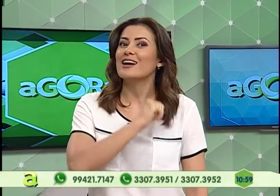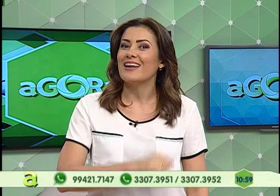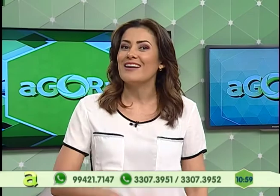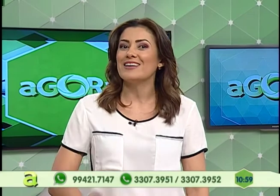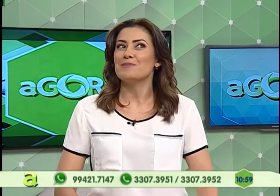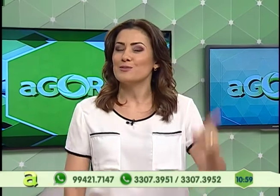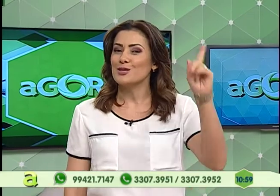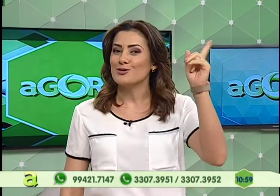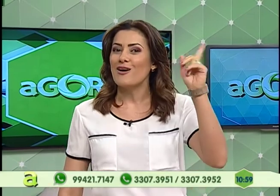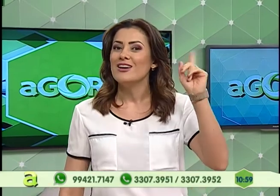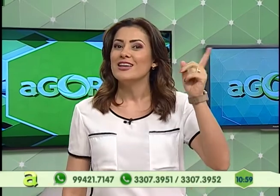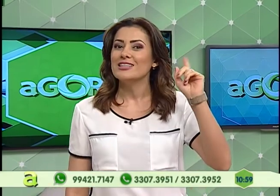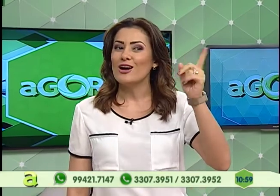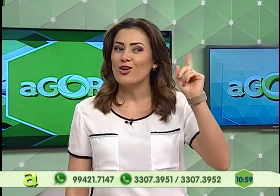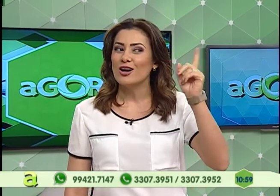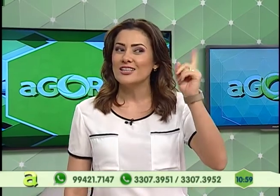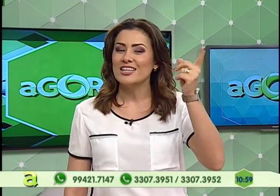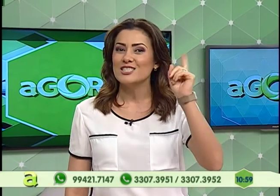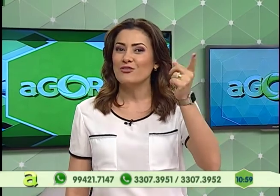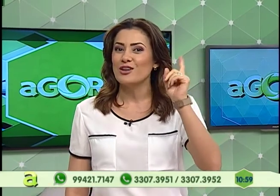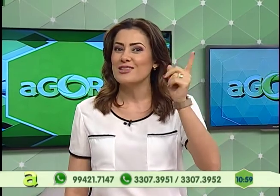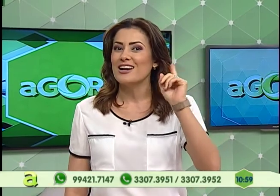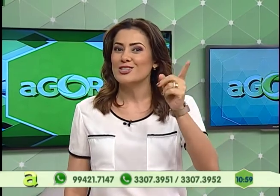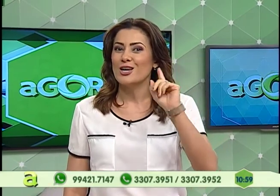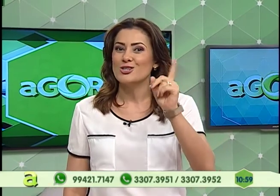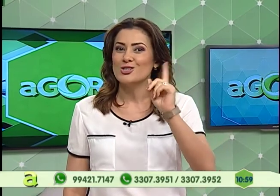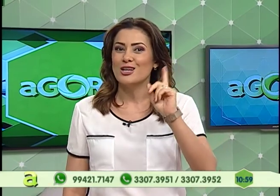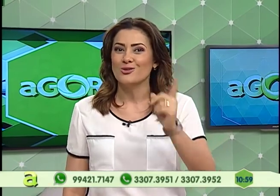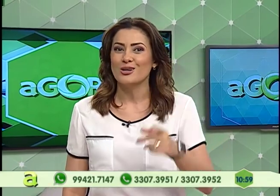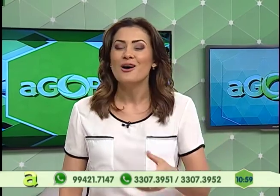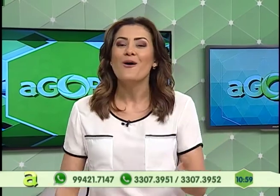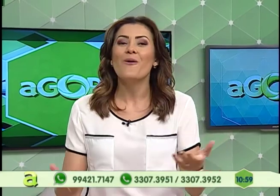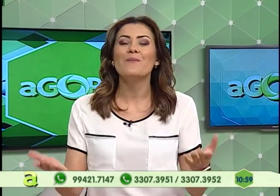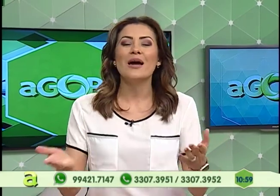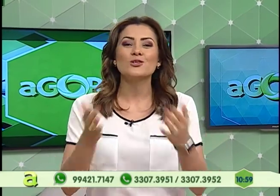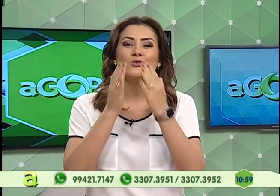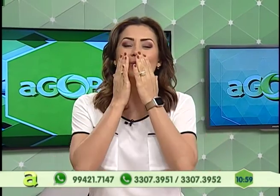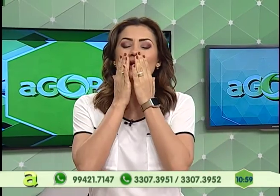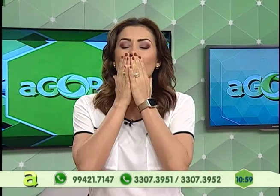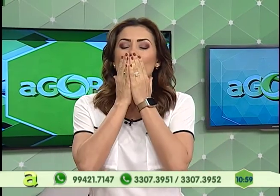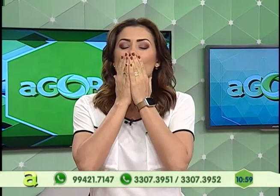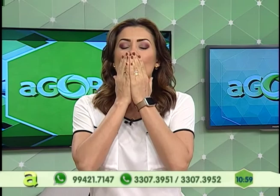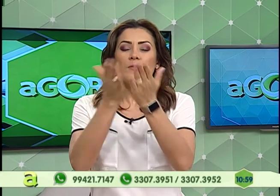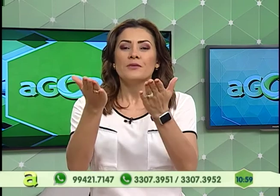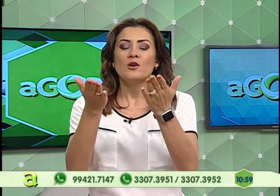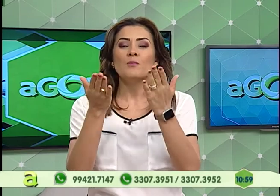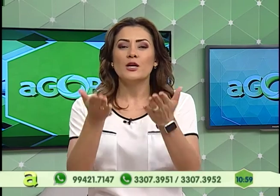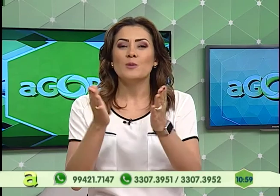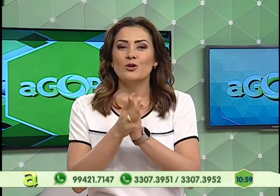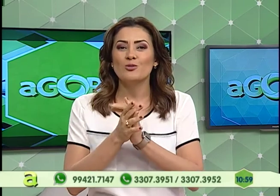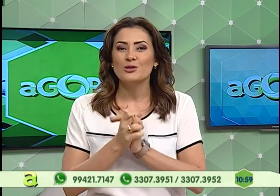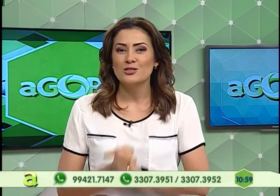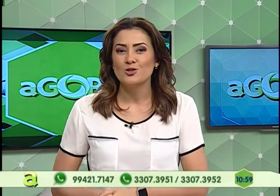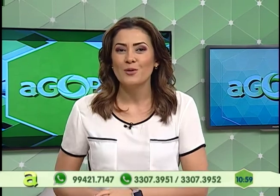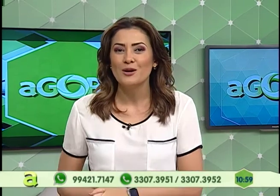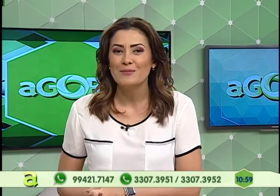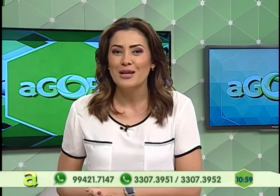claro aqui para esse pessoal que está colocando aqui esse efeito da caixa registradora. Um beijo Azumira e um beijo para todo mundo que assiste o programa da